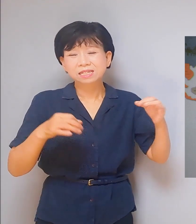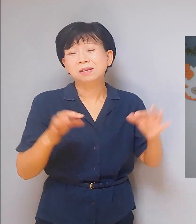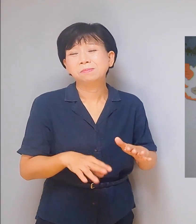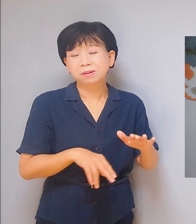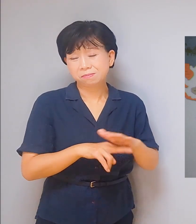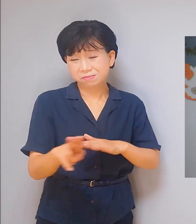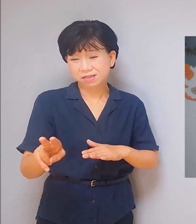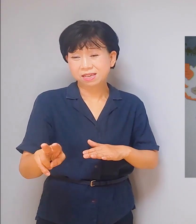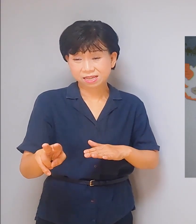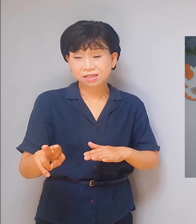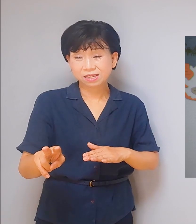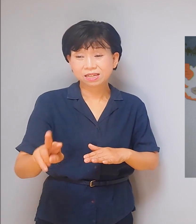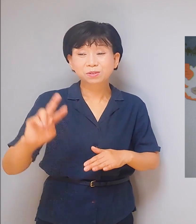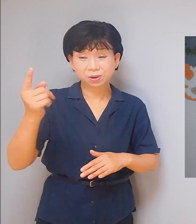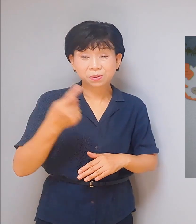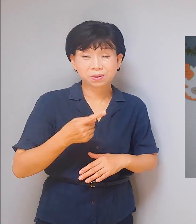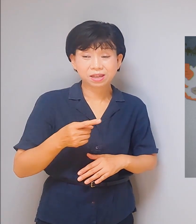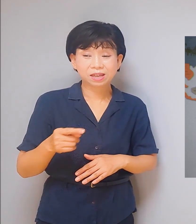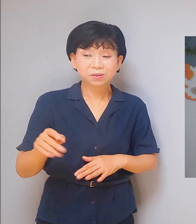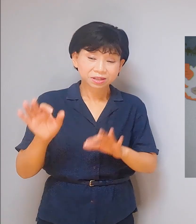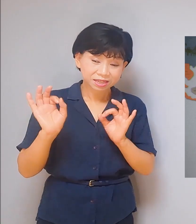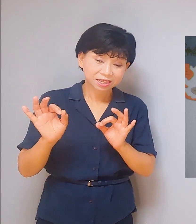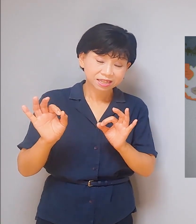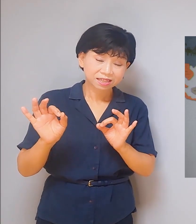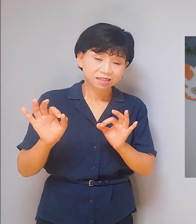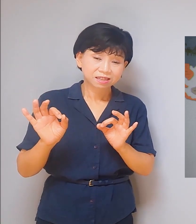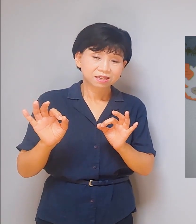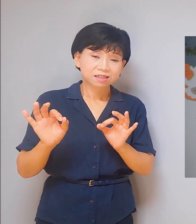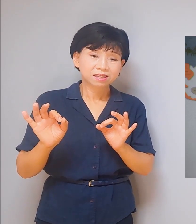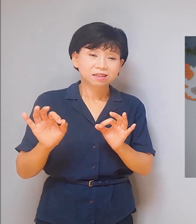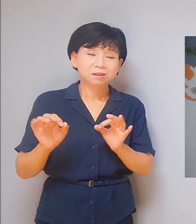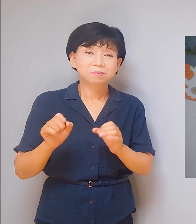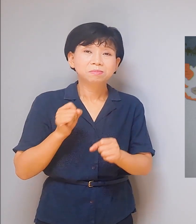피했다가 와라 라고 했는데 몇 년이 지났다고요?